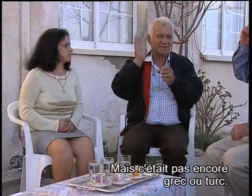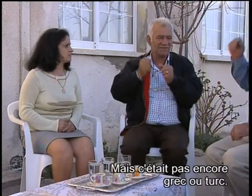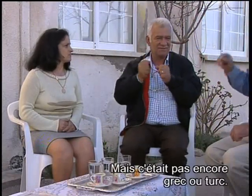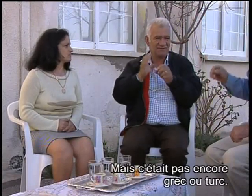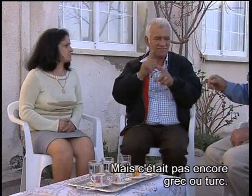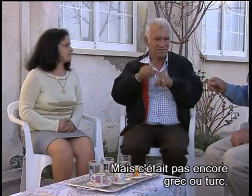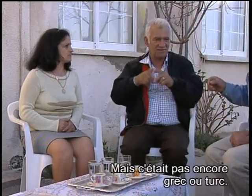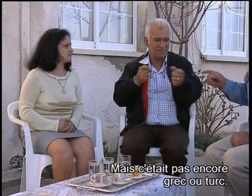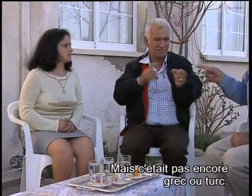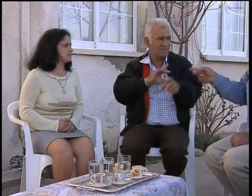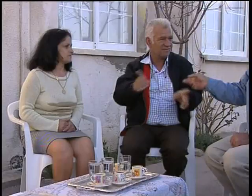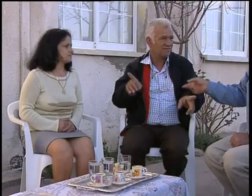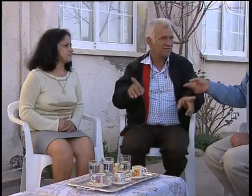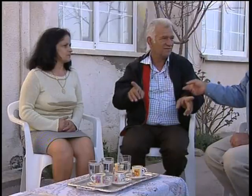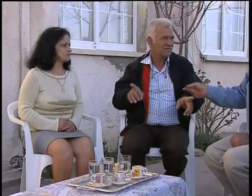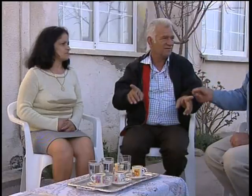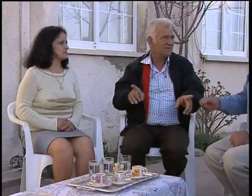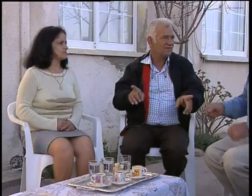Grecs ou Turcs.